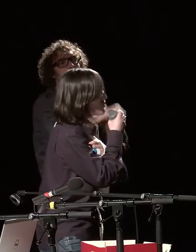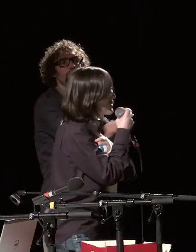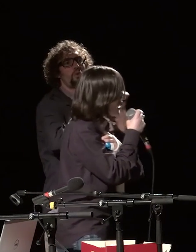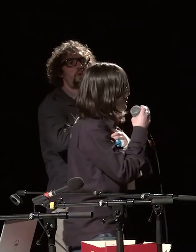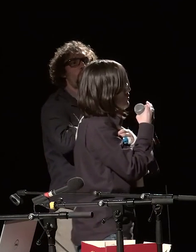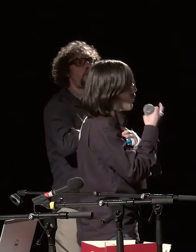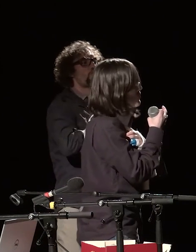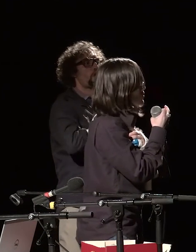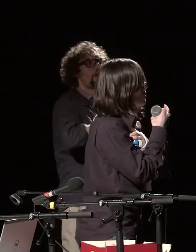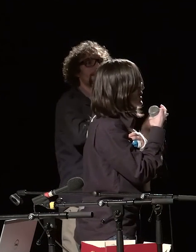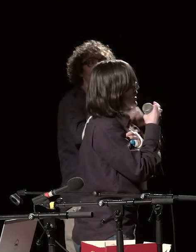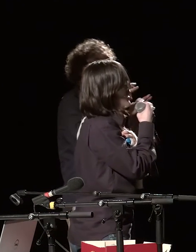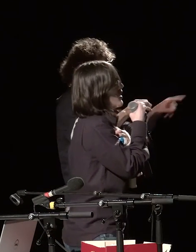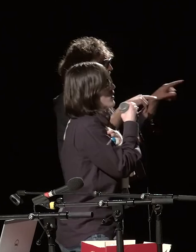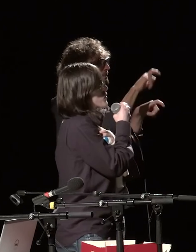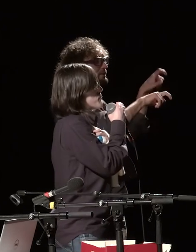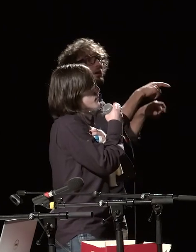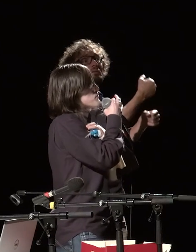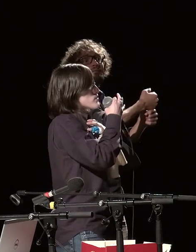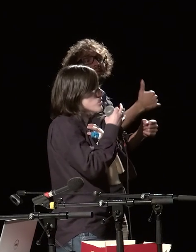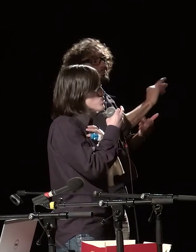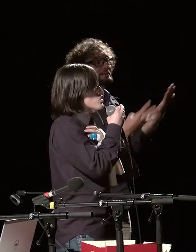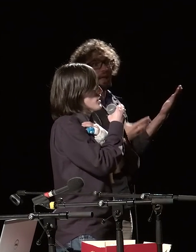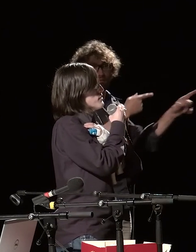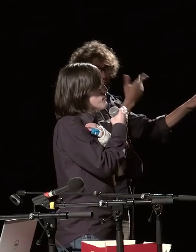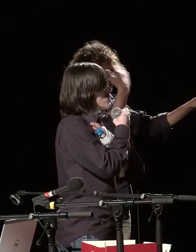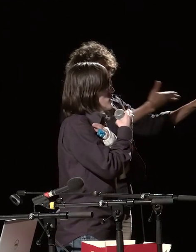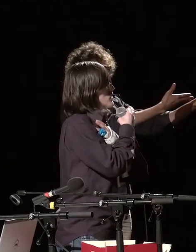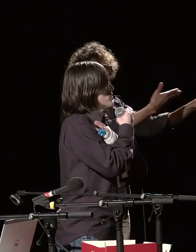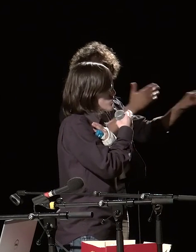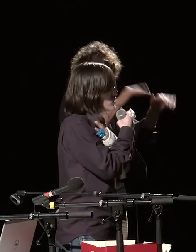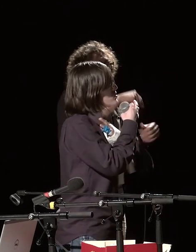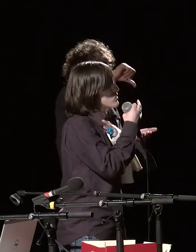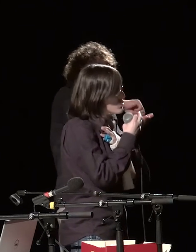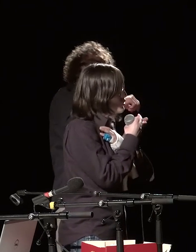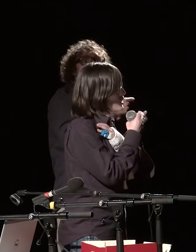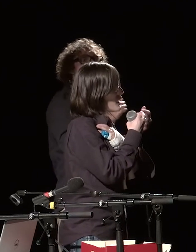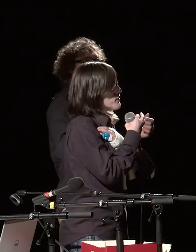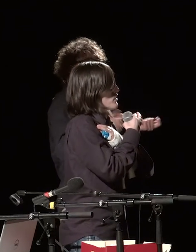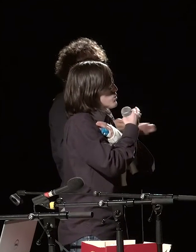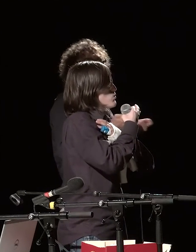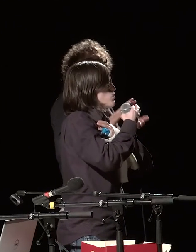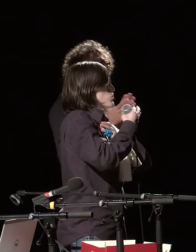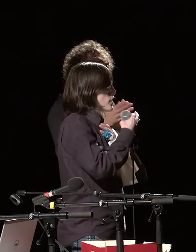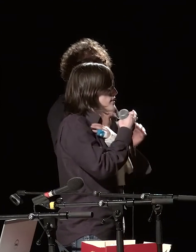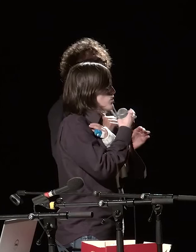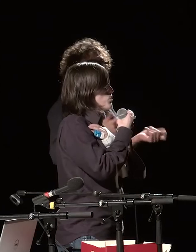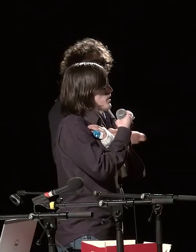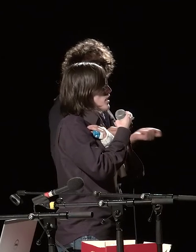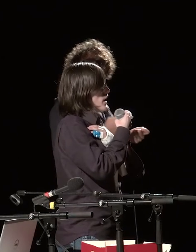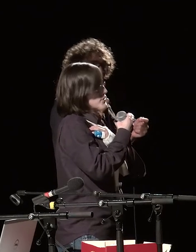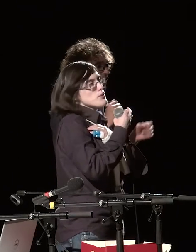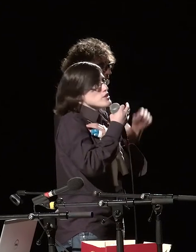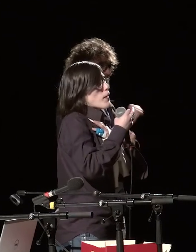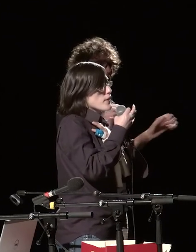pense que les gens de MixArt le diront mieux que nous, mais même dans un lieu autogéré, même dans une association autogérée, même dans un truc où on s'organise en